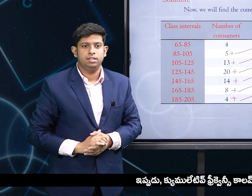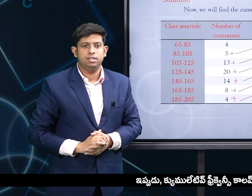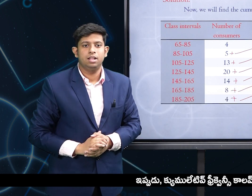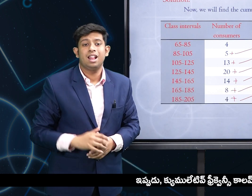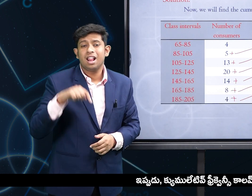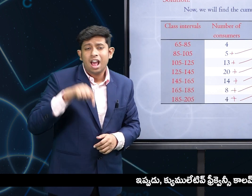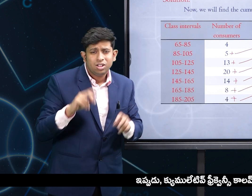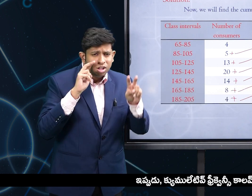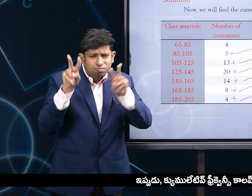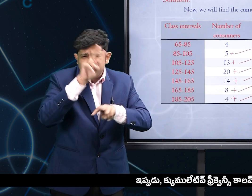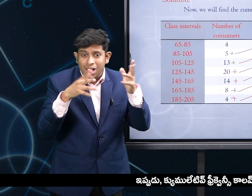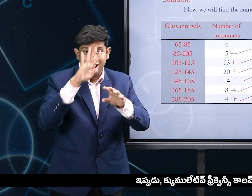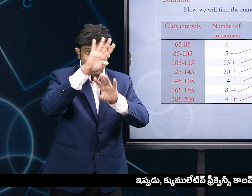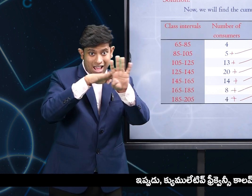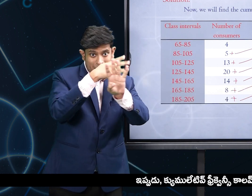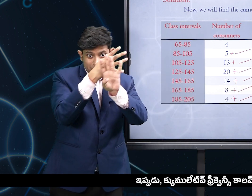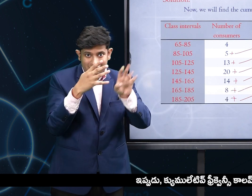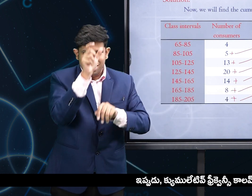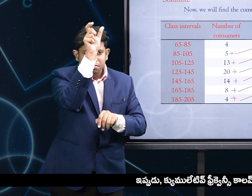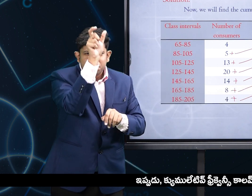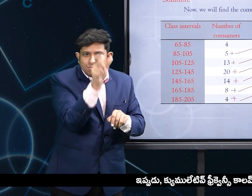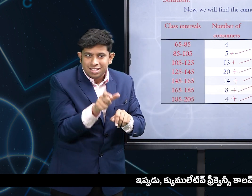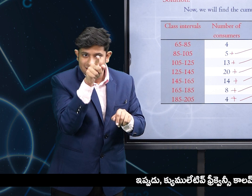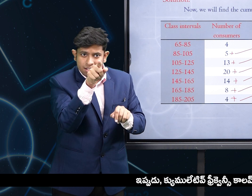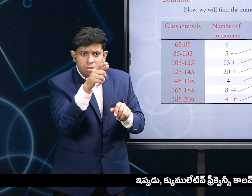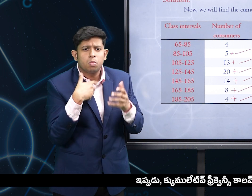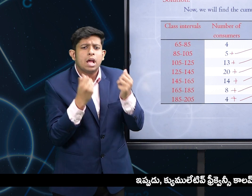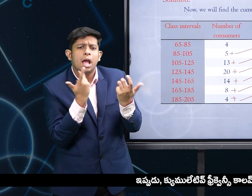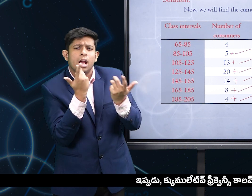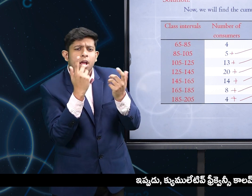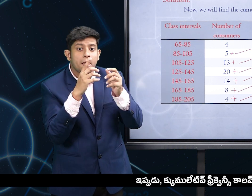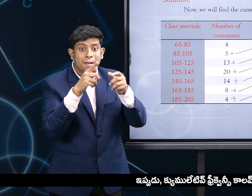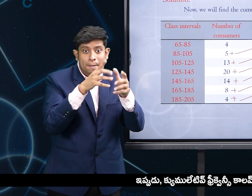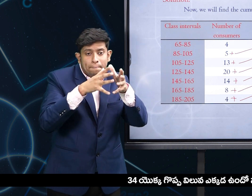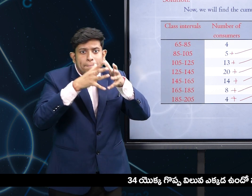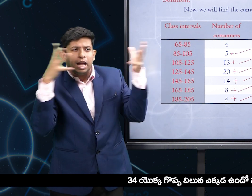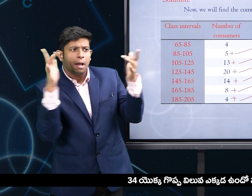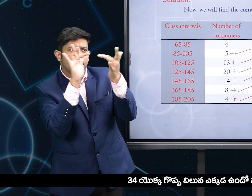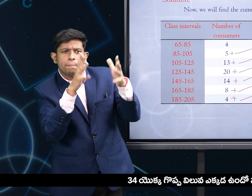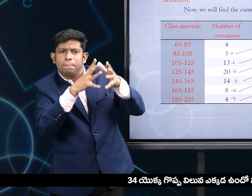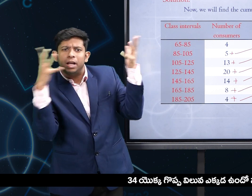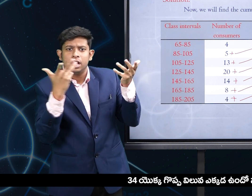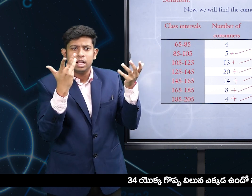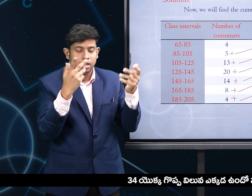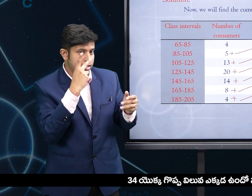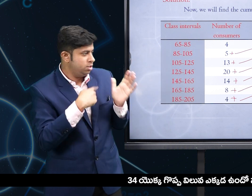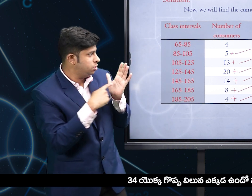ఇప్పుడు క్యుములేటివ్ ఫ్రీక్వెన్సీ కాలంలో 34 విలువ లేదా 34 యొక్క గొప్ప విలువ